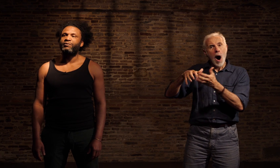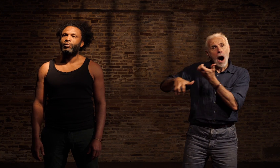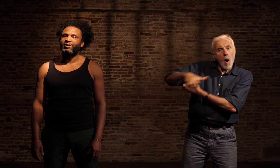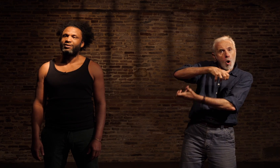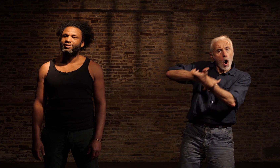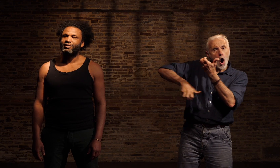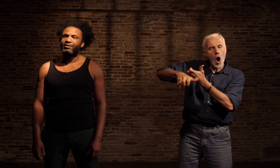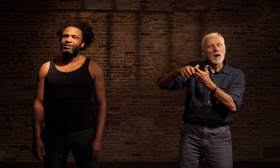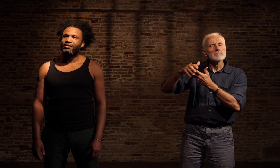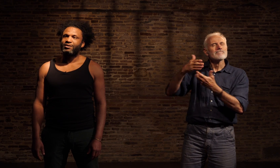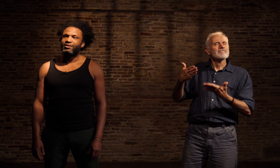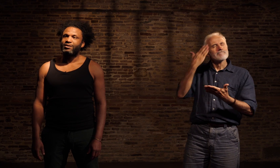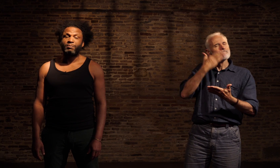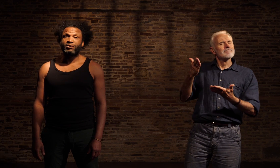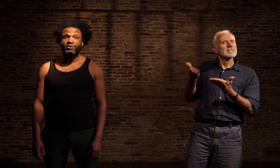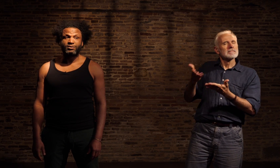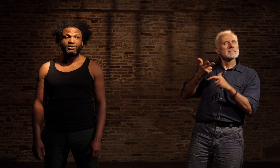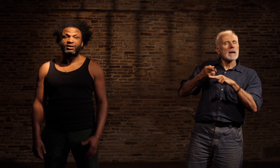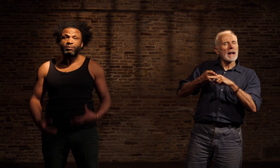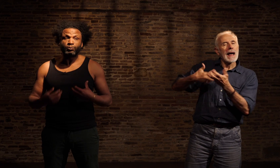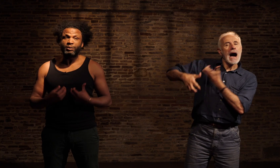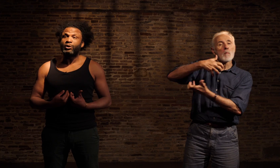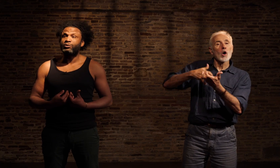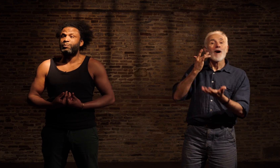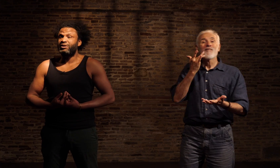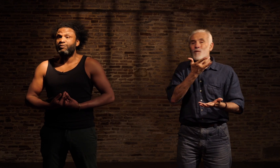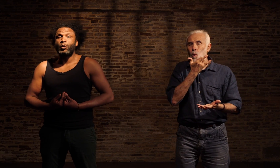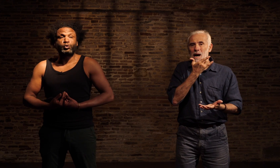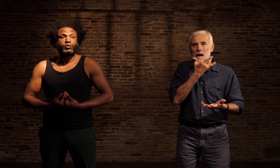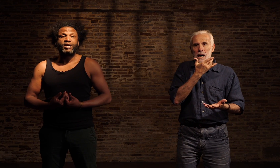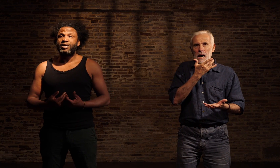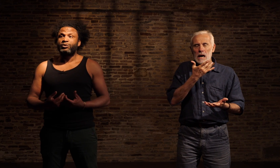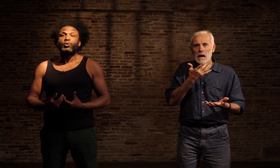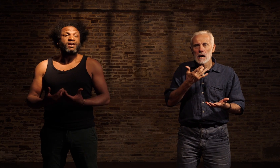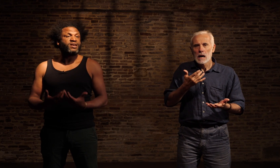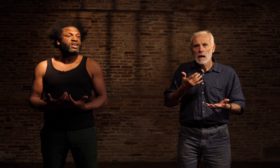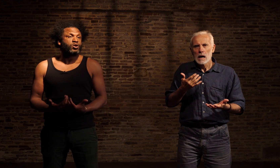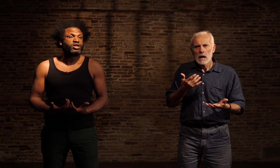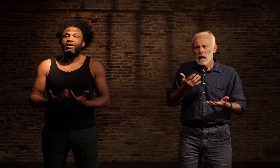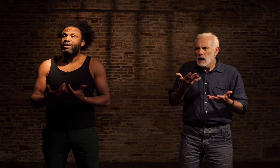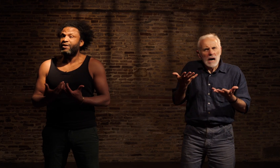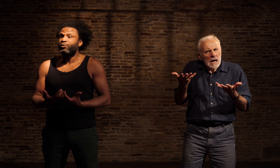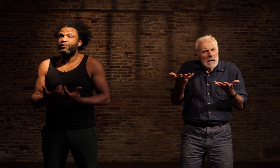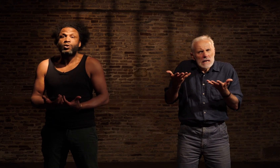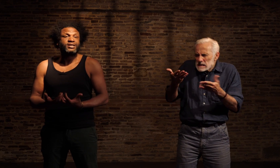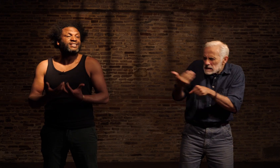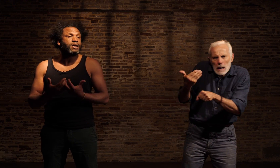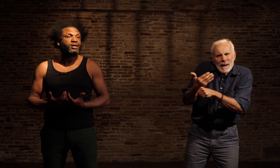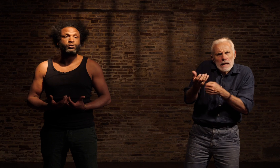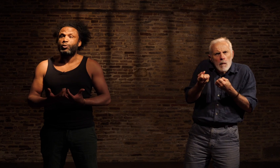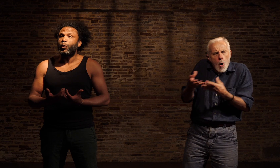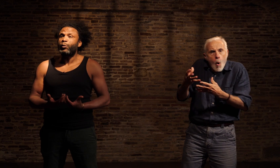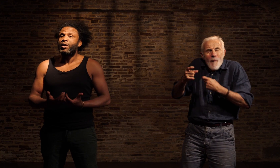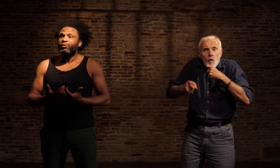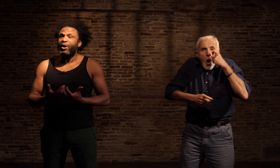émeutes des fruits personnes certainement pas moi ne semblait savoir au juste ce qui avait déclenché la vague de violence qui s'est